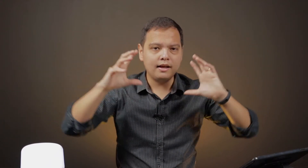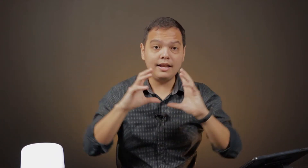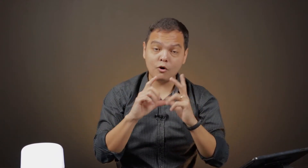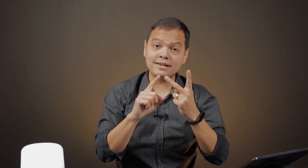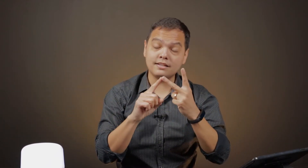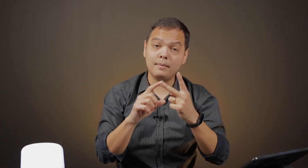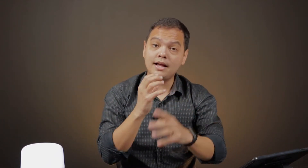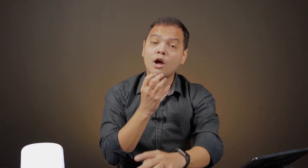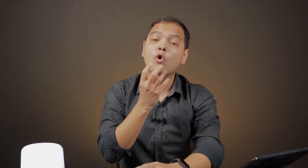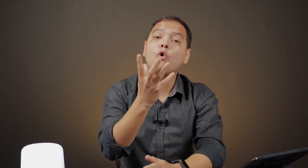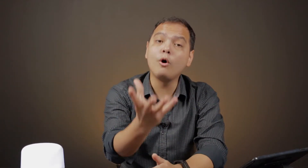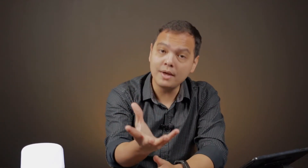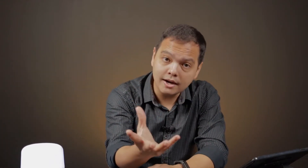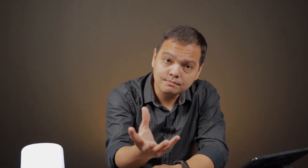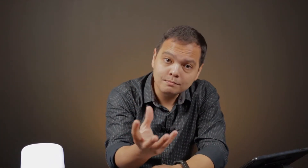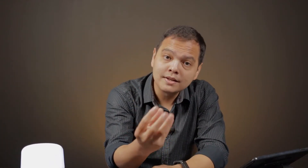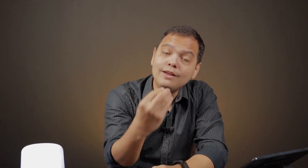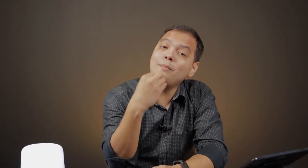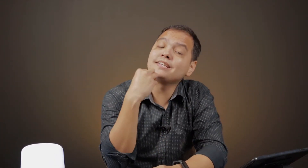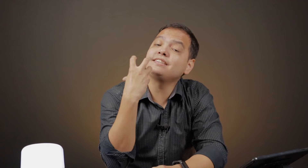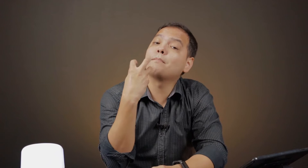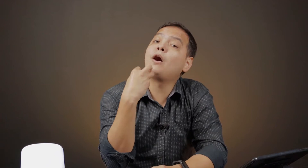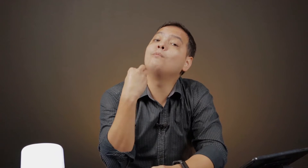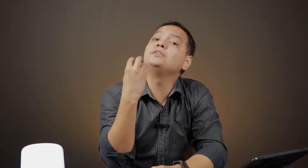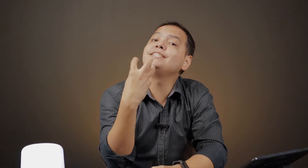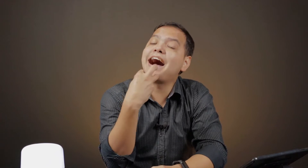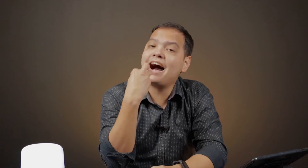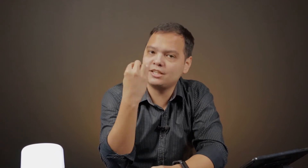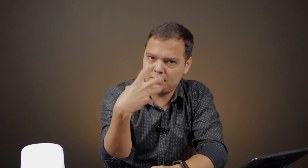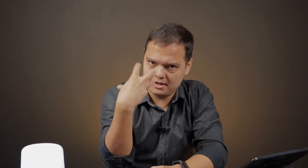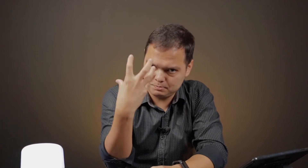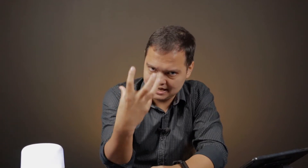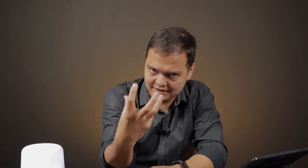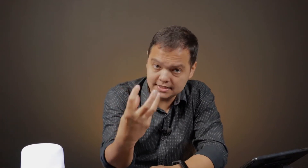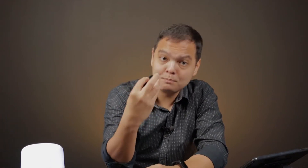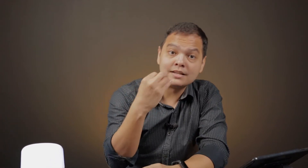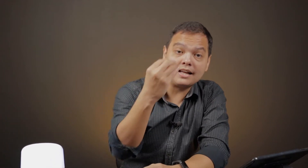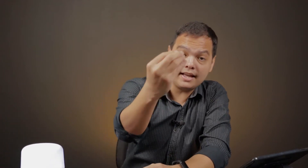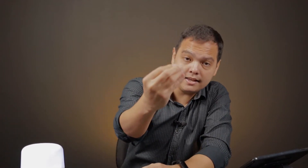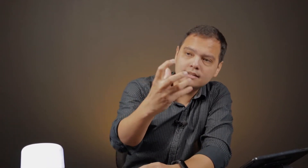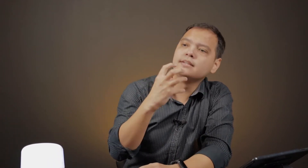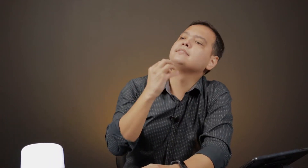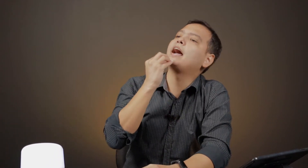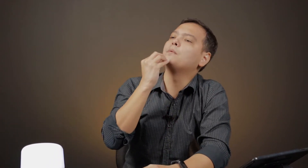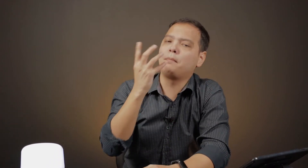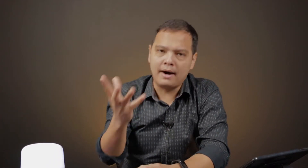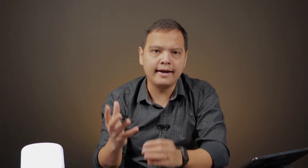ele começa também a copiar. Ele começa a tentar balbuciar as primeiras palavras, até que sai o papai, sai